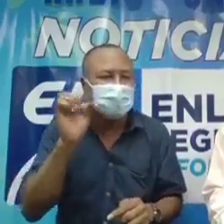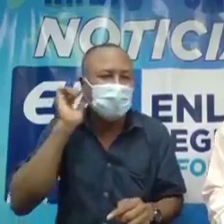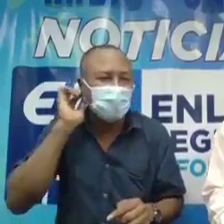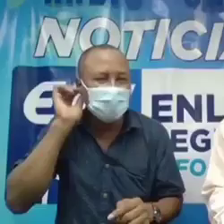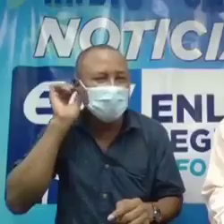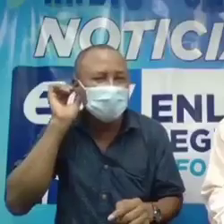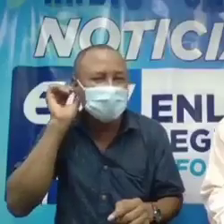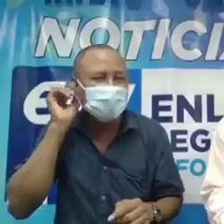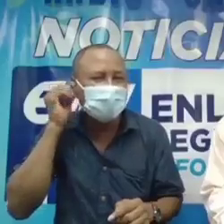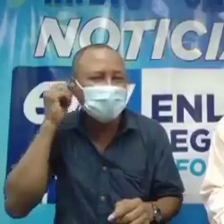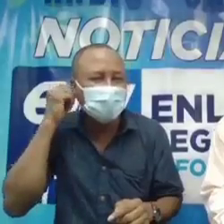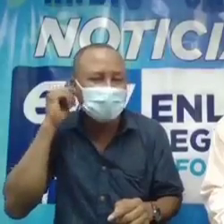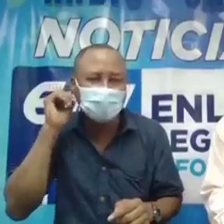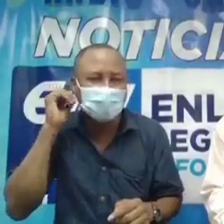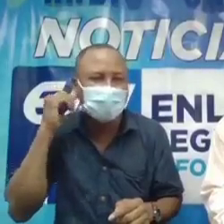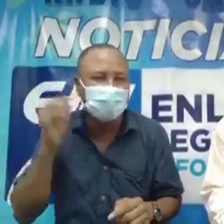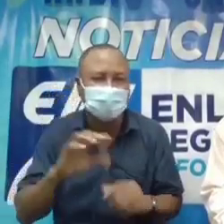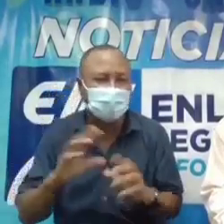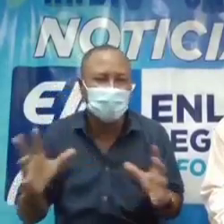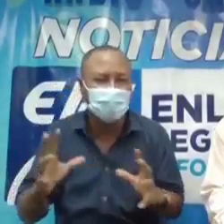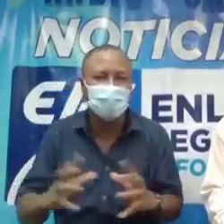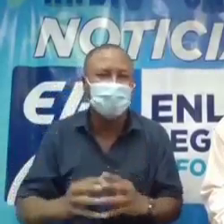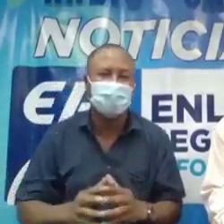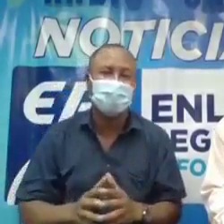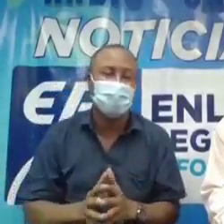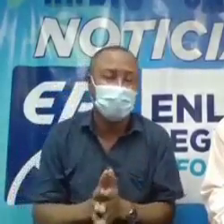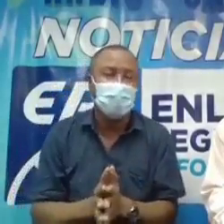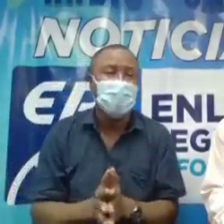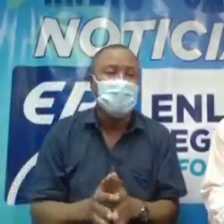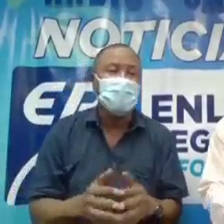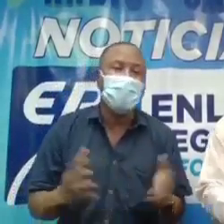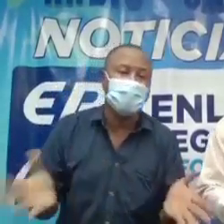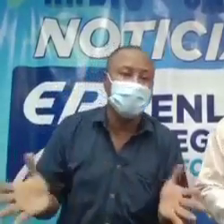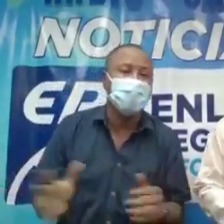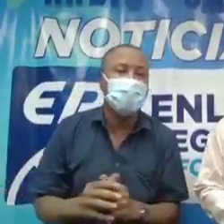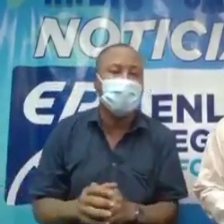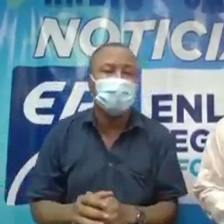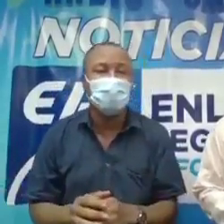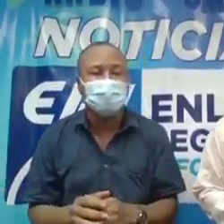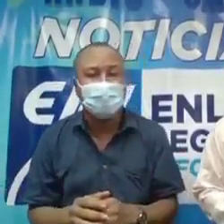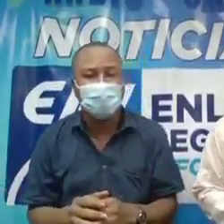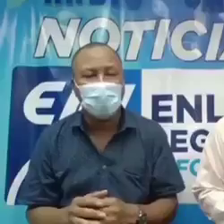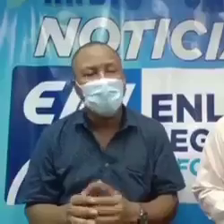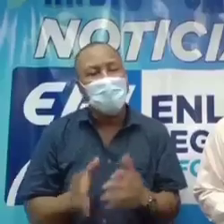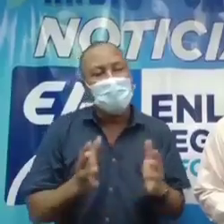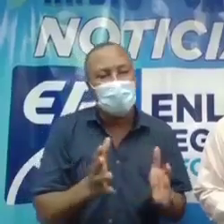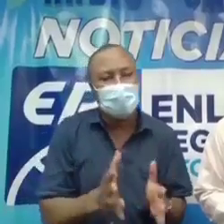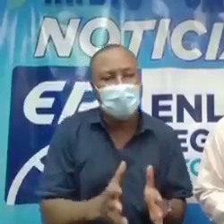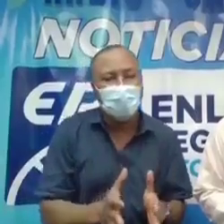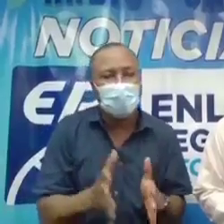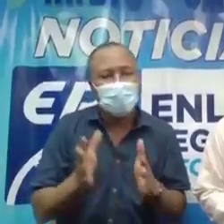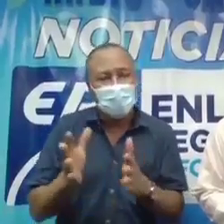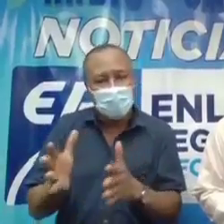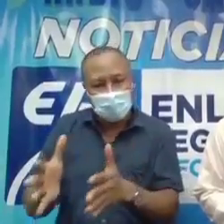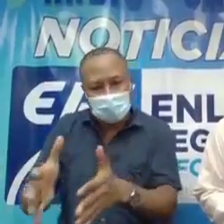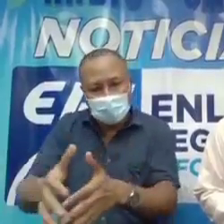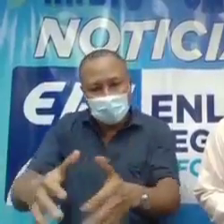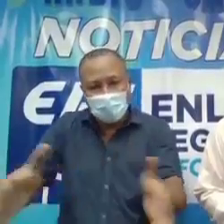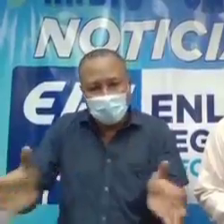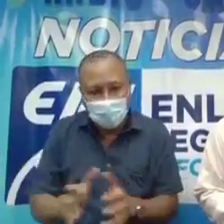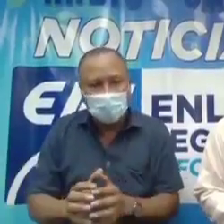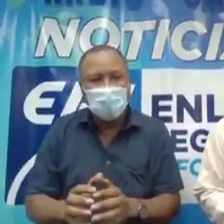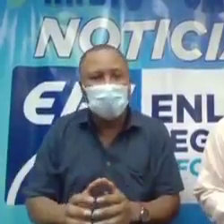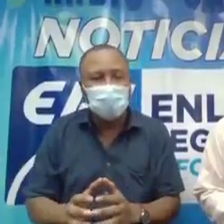de 7.900.000 dólares, creo que era, si la memoria no me traiciona. Y parece que esto también le ha disgustado, porque ahora